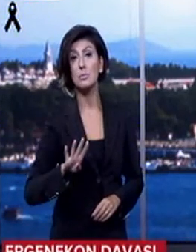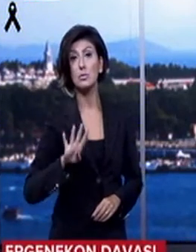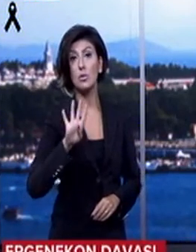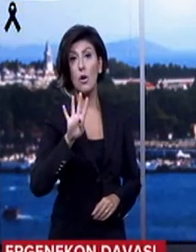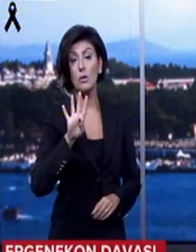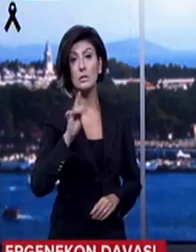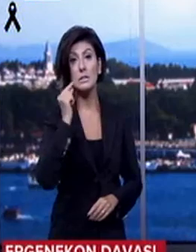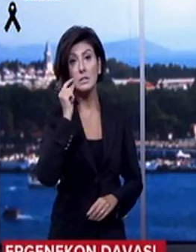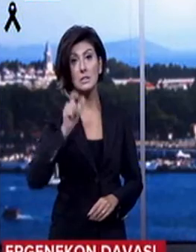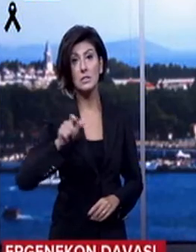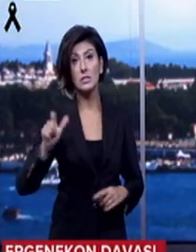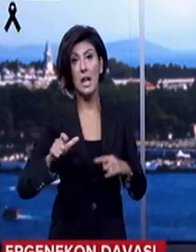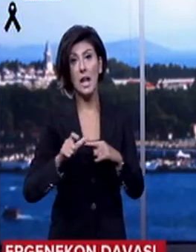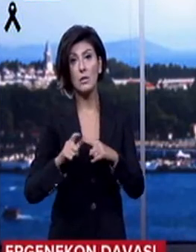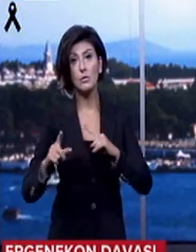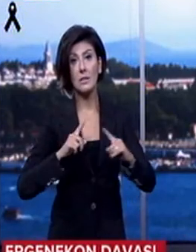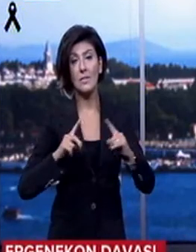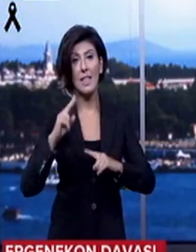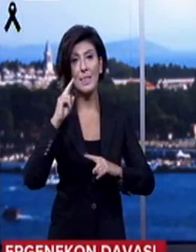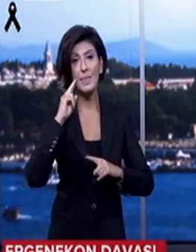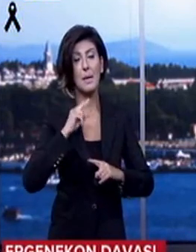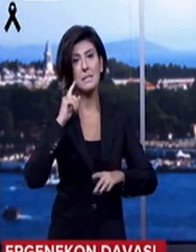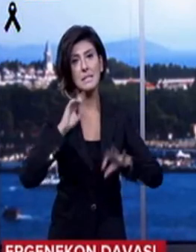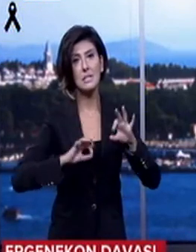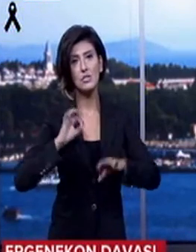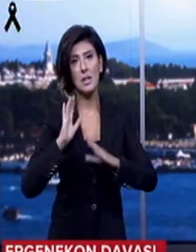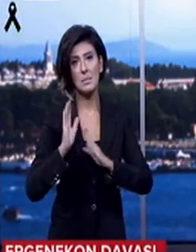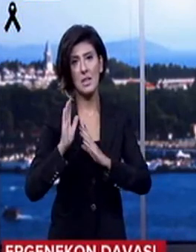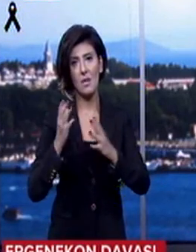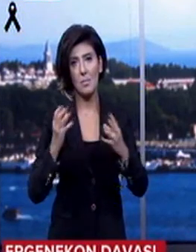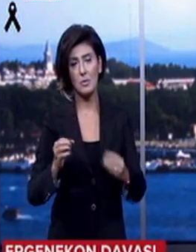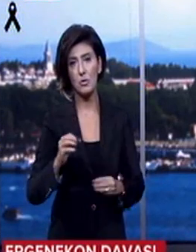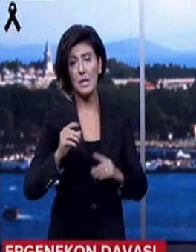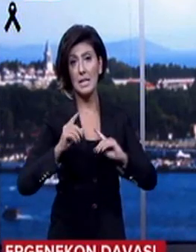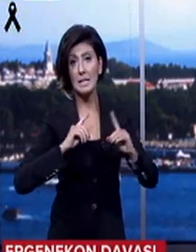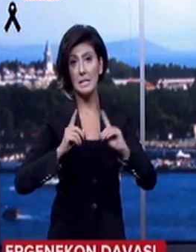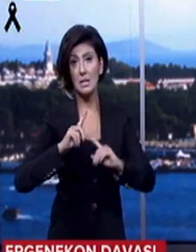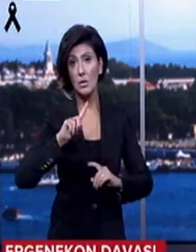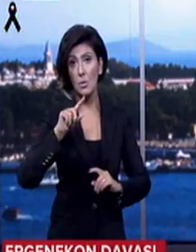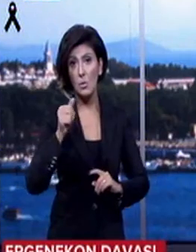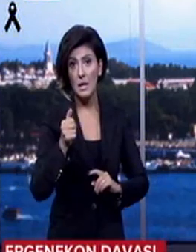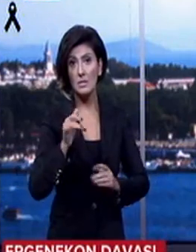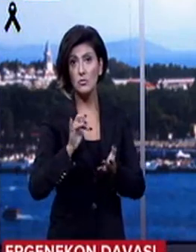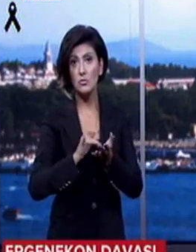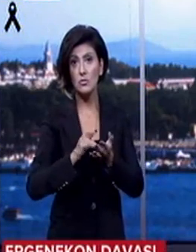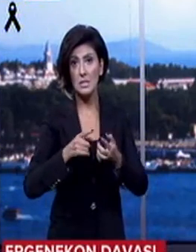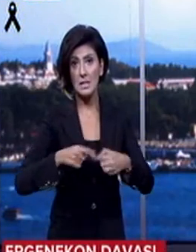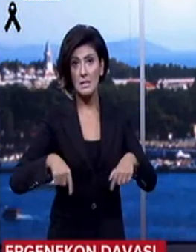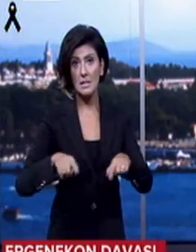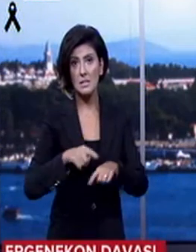274 sanıklı Ergenekon davasının temyiz incelemesi devam ediyor. Yargıtay 16. Ceza